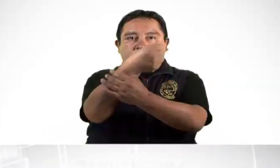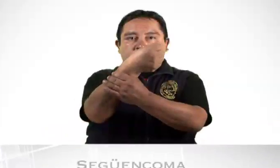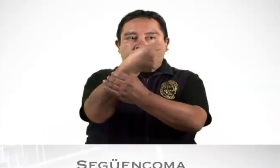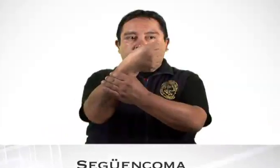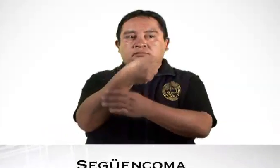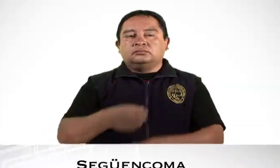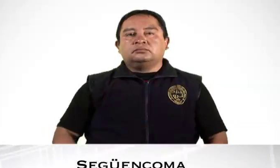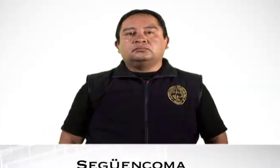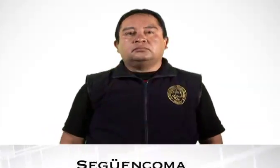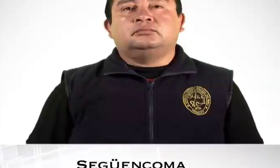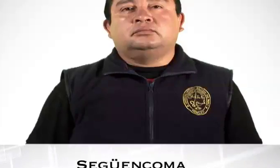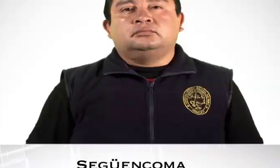Seguencoma.